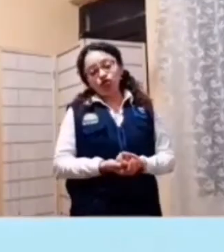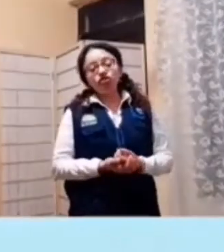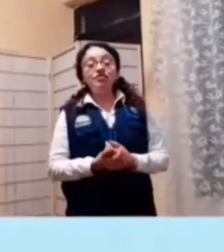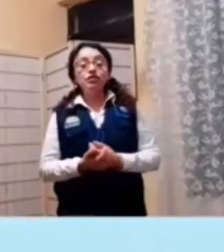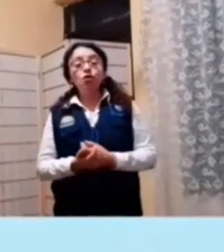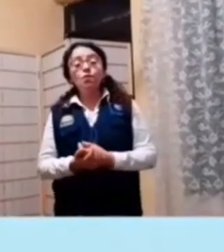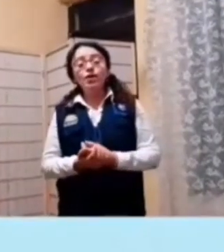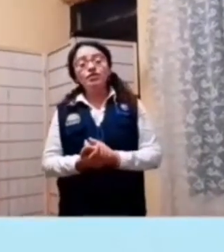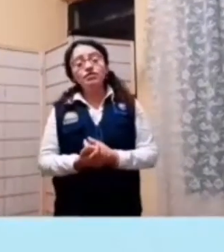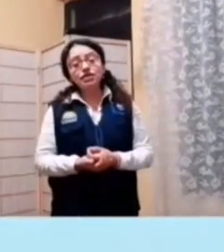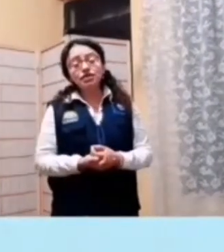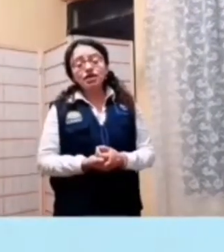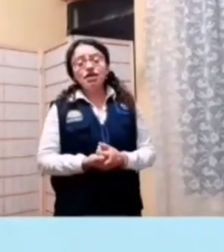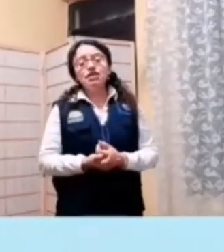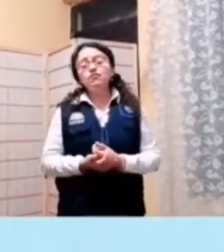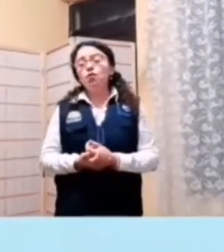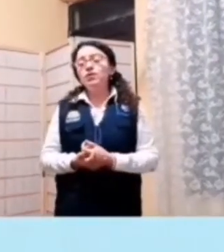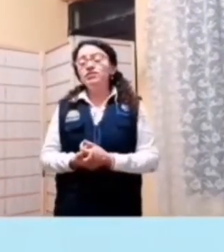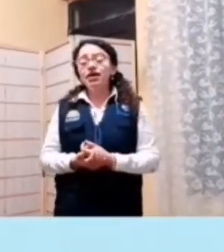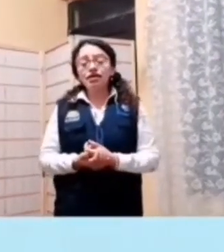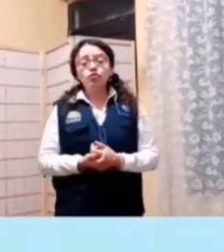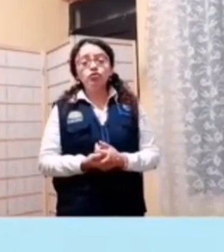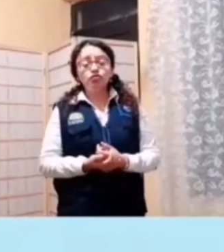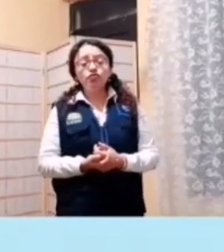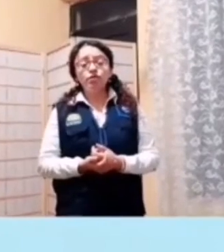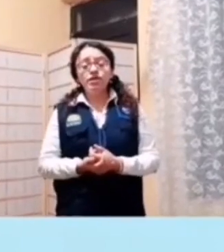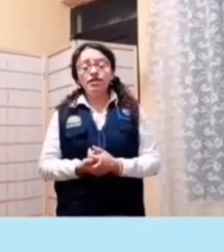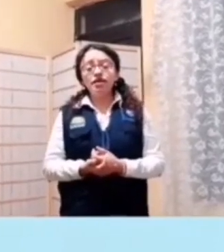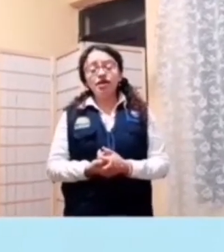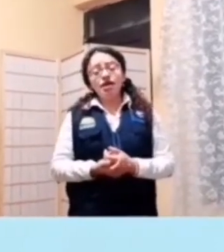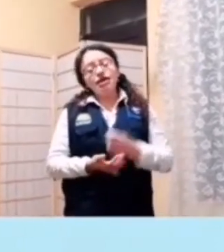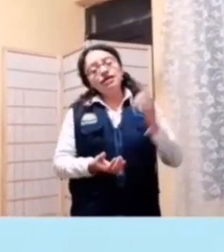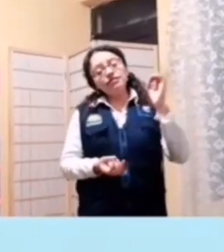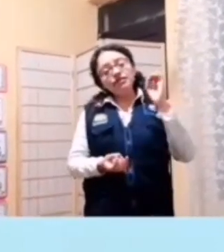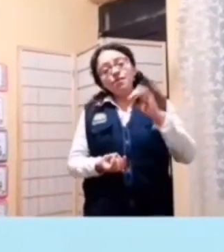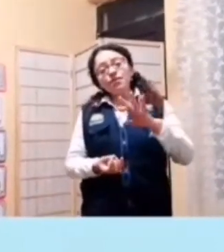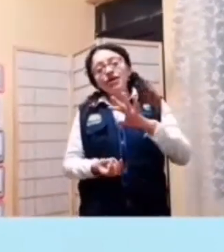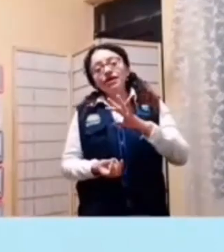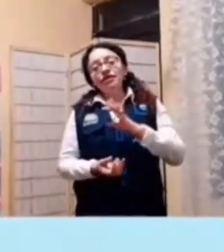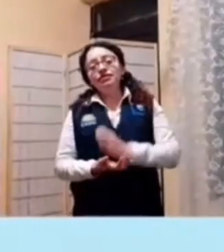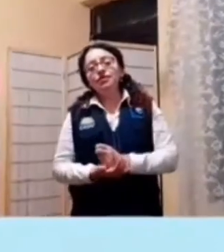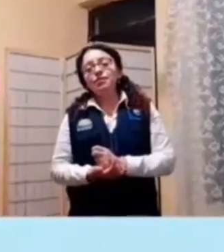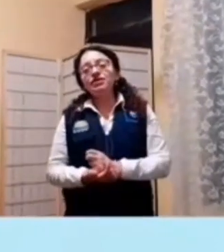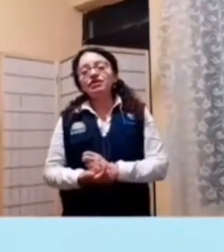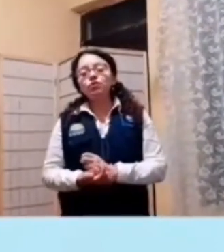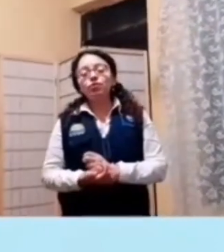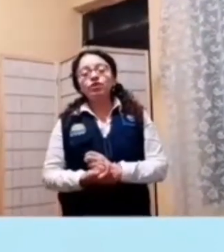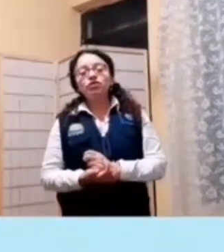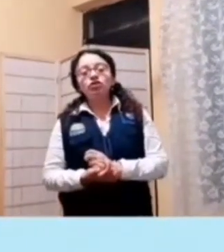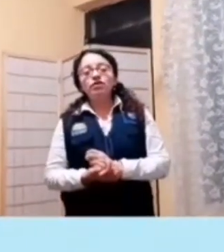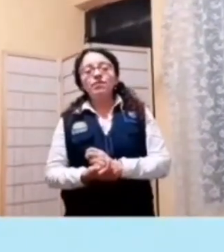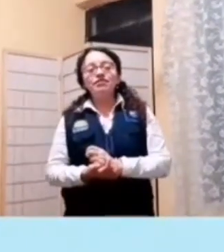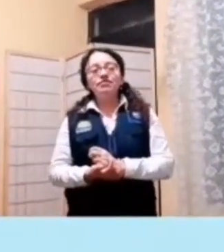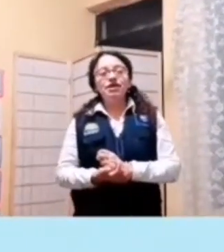Y así Compartir Y fomentar La unión familiar Y siempre Siempre Tener un poquito De más De